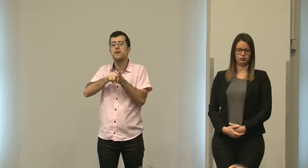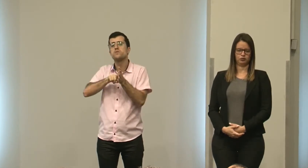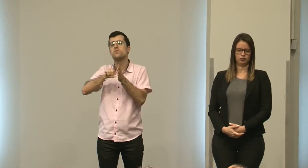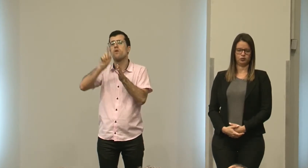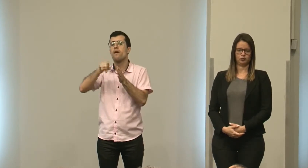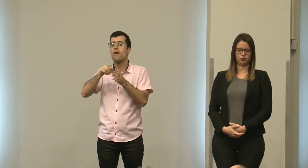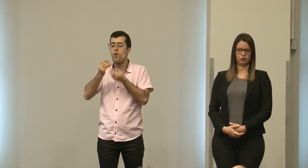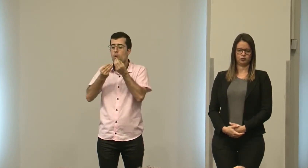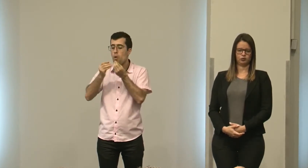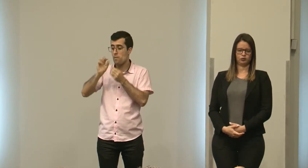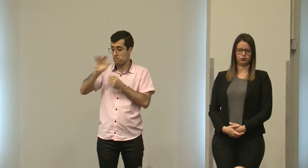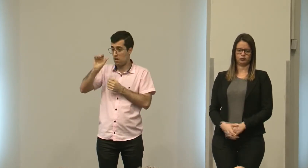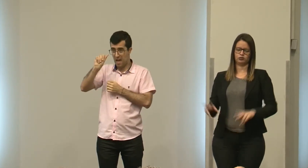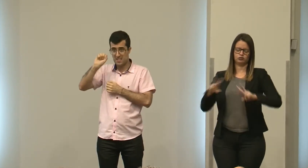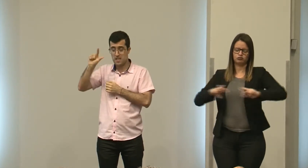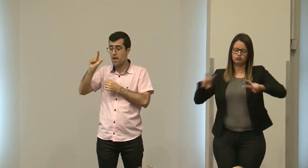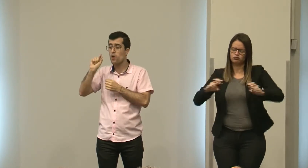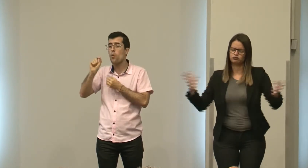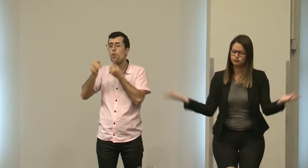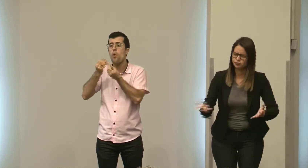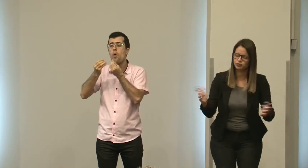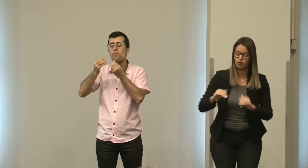Schenner, 2012,